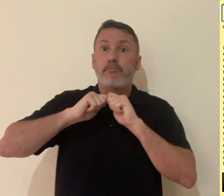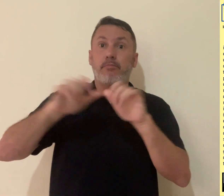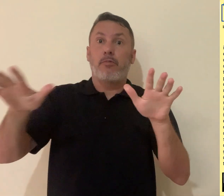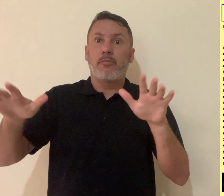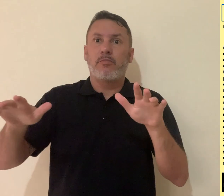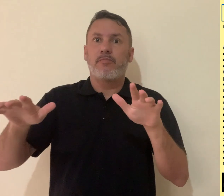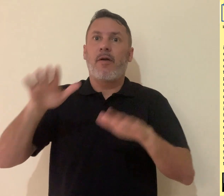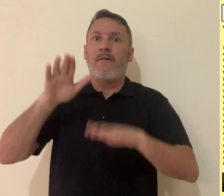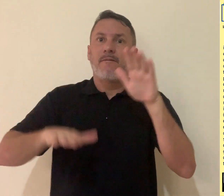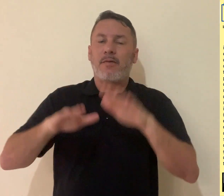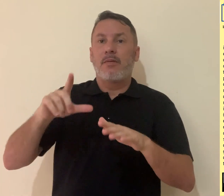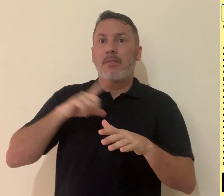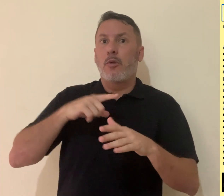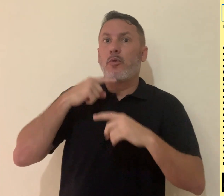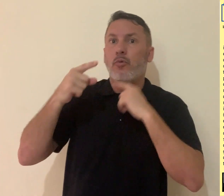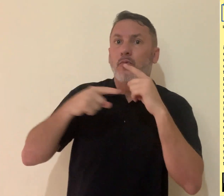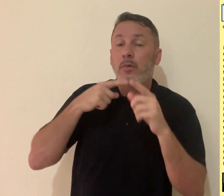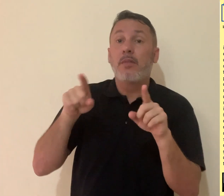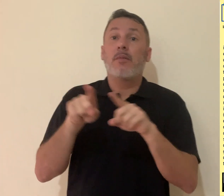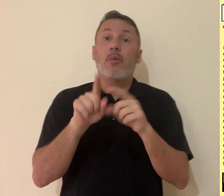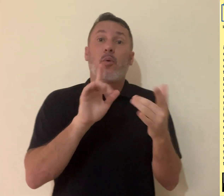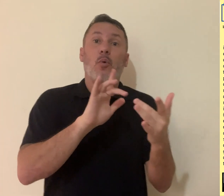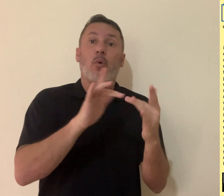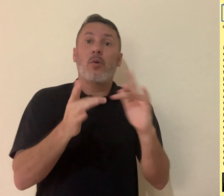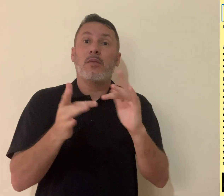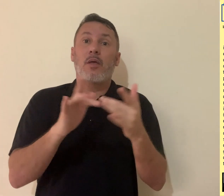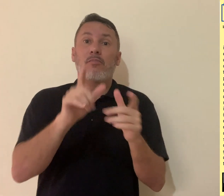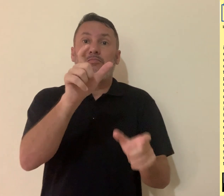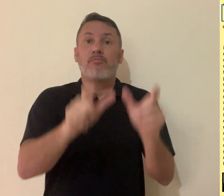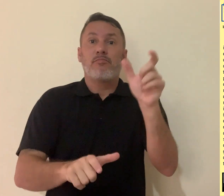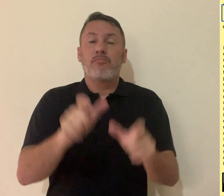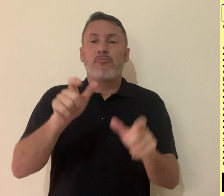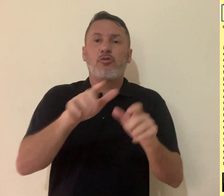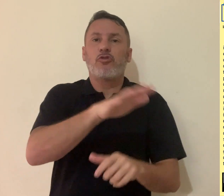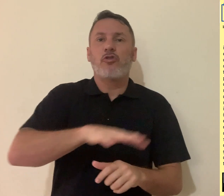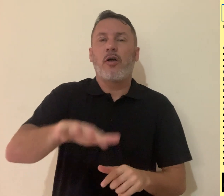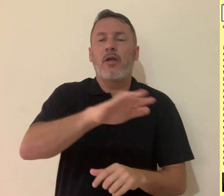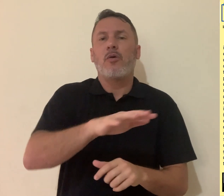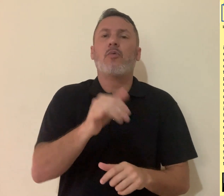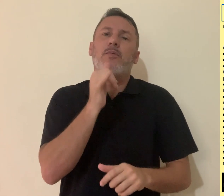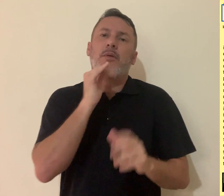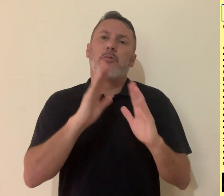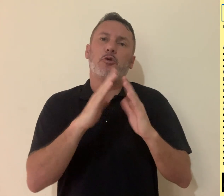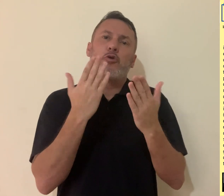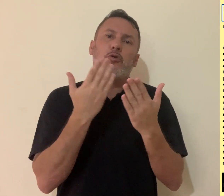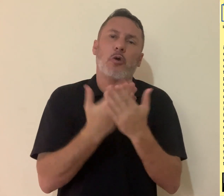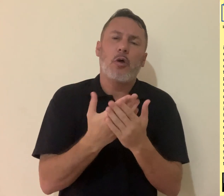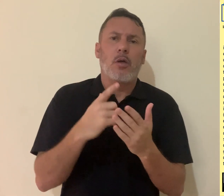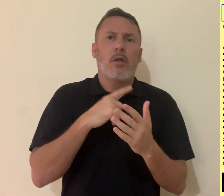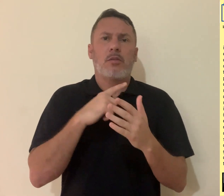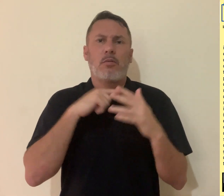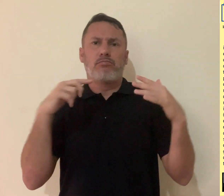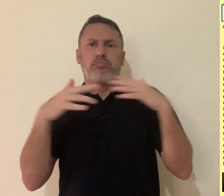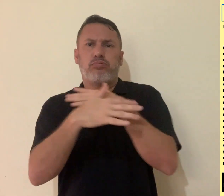comunitária que tem contato com o público em geral as escolas ambientes de grande concentração de pessoas